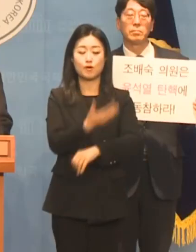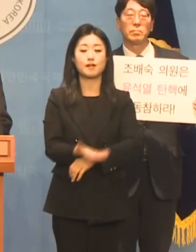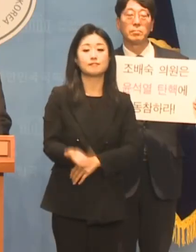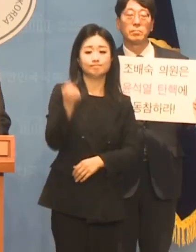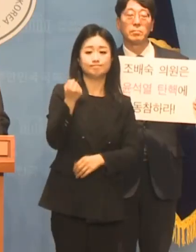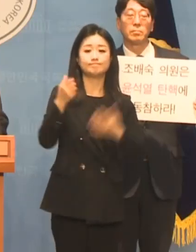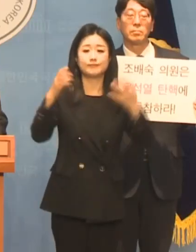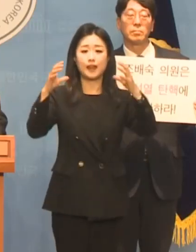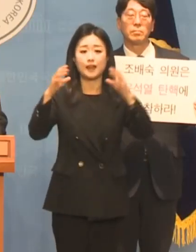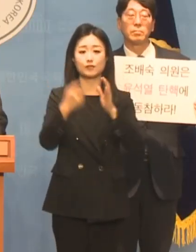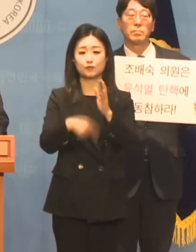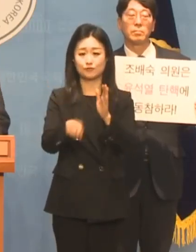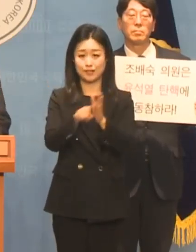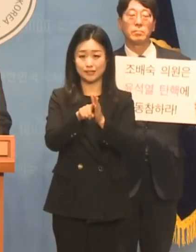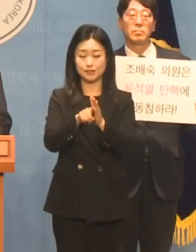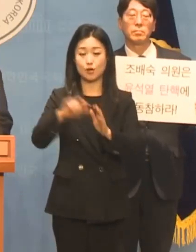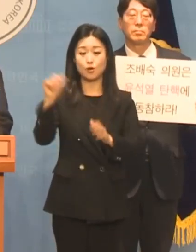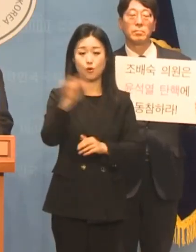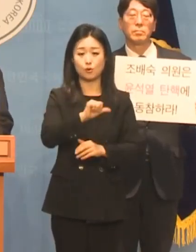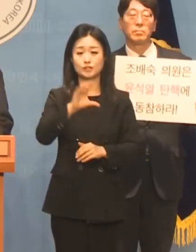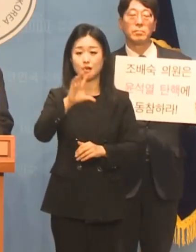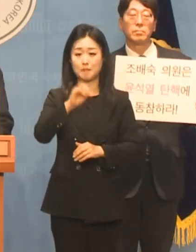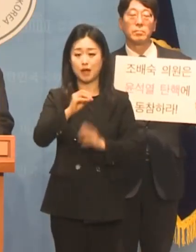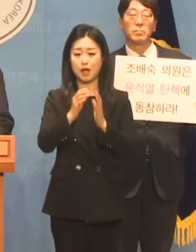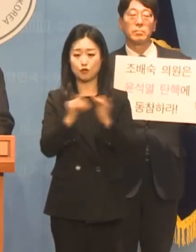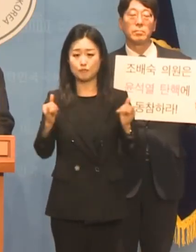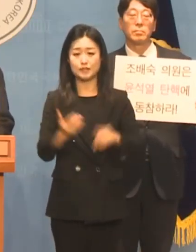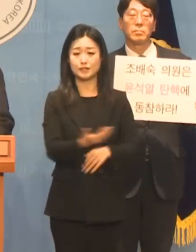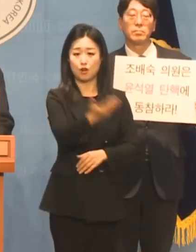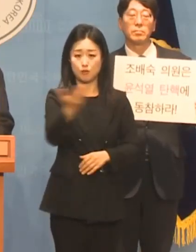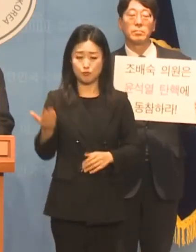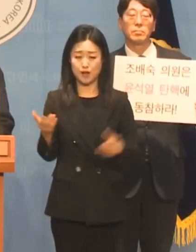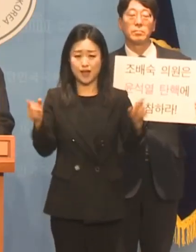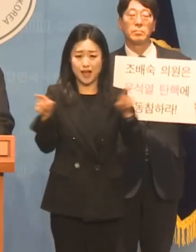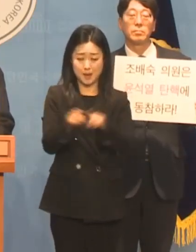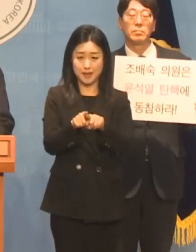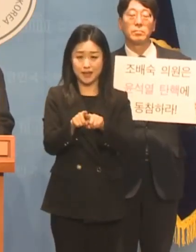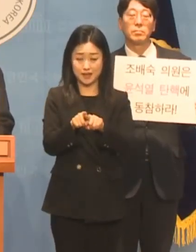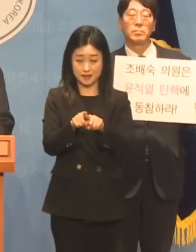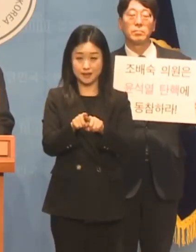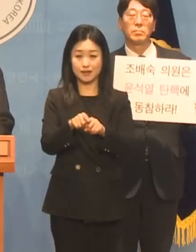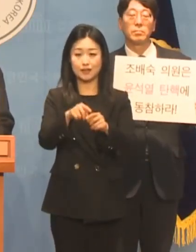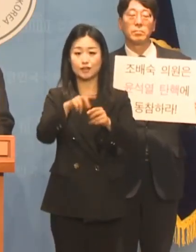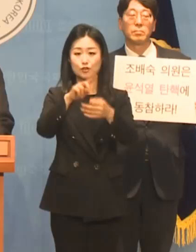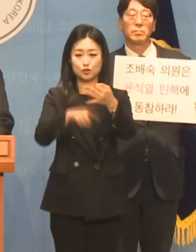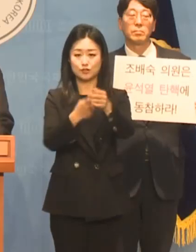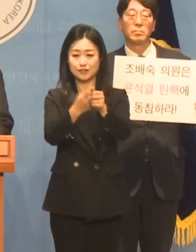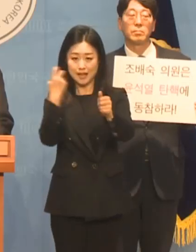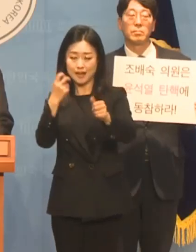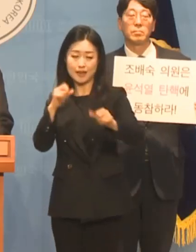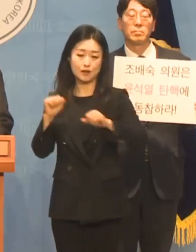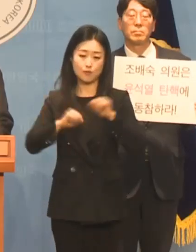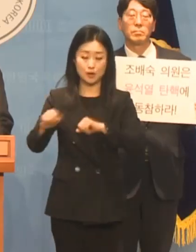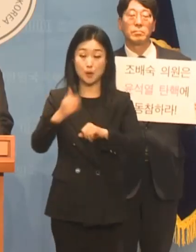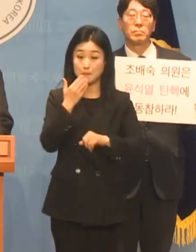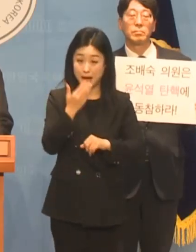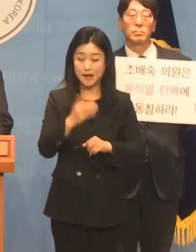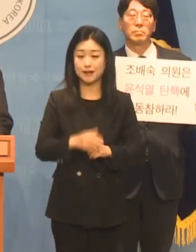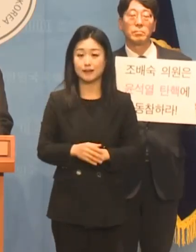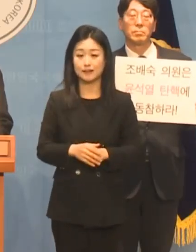실현되는 대한민국을 위해 5천만 국민의 앞에 싸워나갈 것이다. 조배숙 의원은 탄핵의